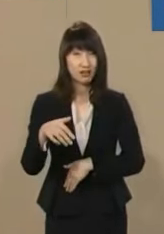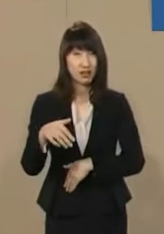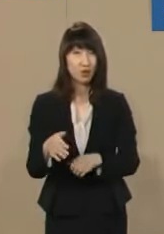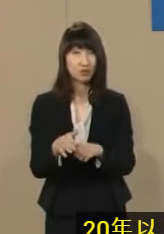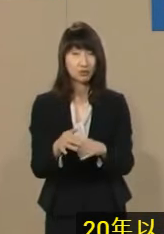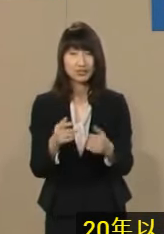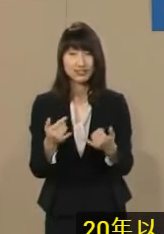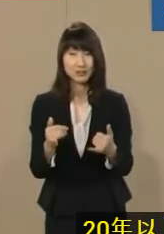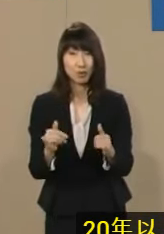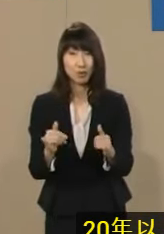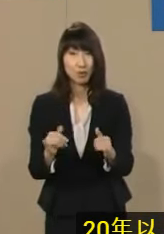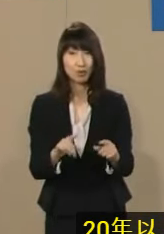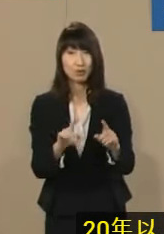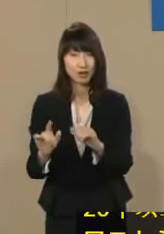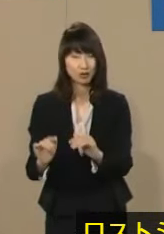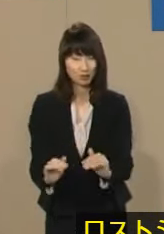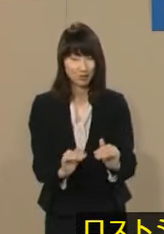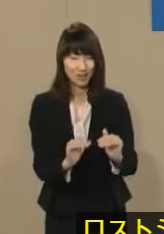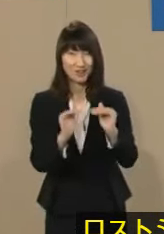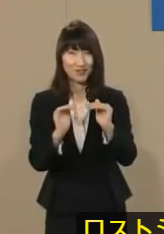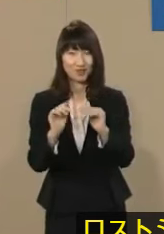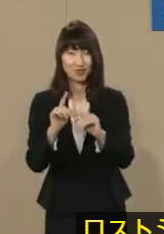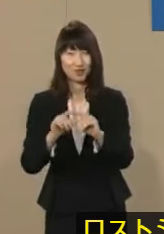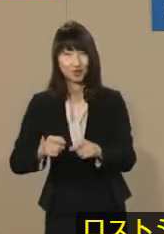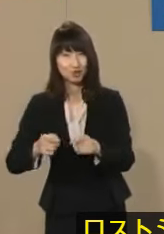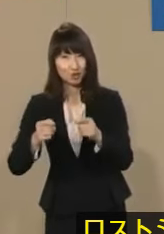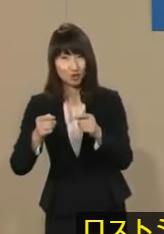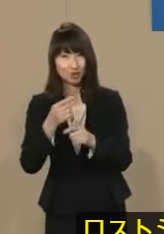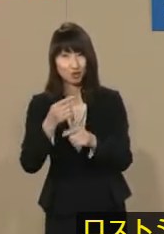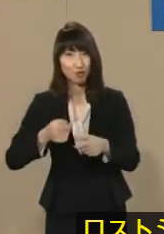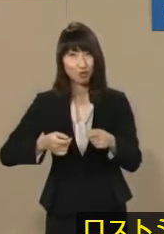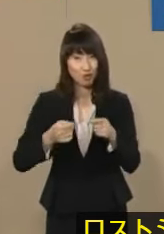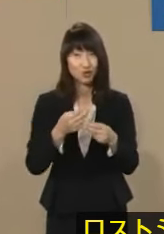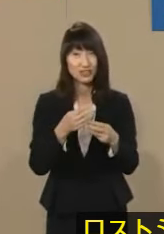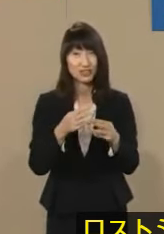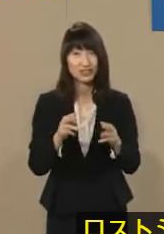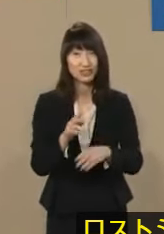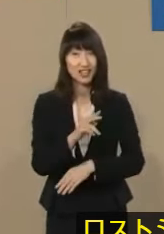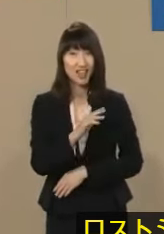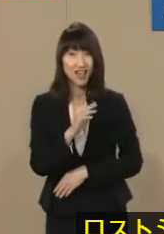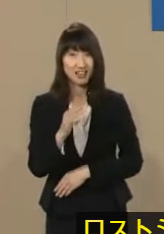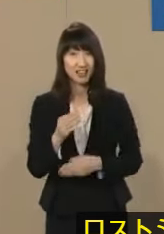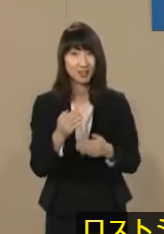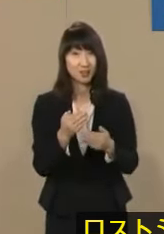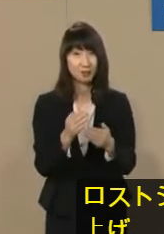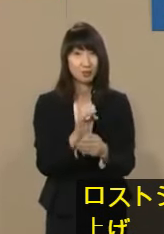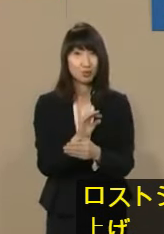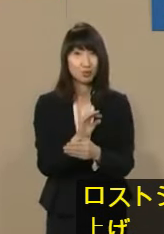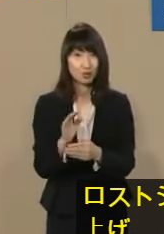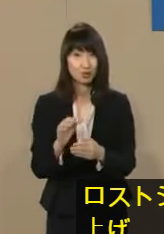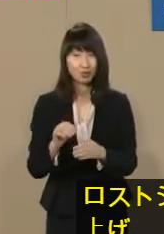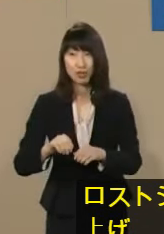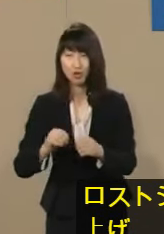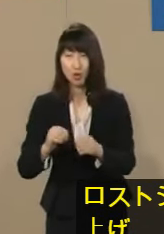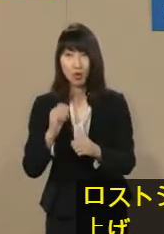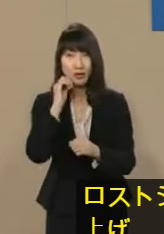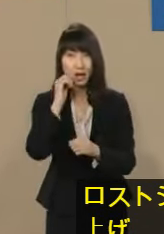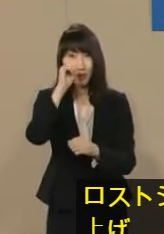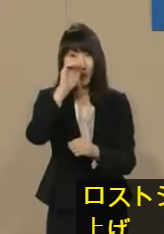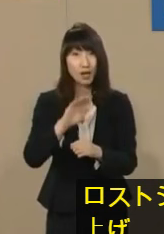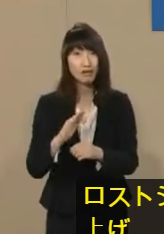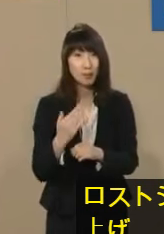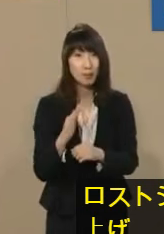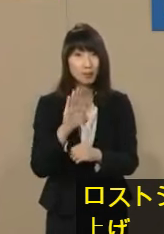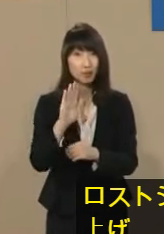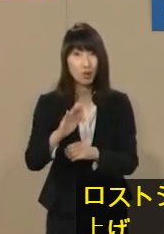々の生活を根底から底上げ、中卒、高卒、非正規、無職、障害、難病を抱えていても将来に不安を